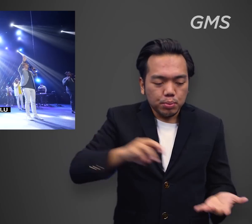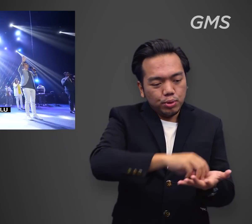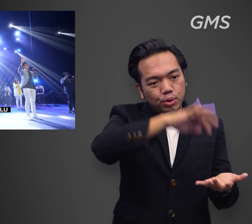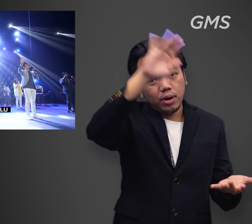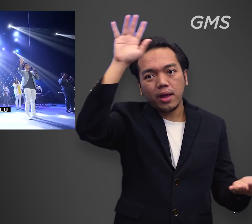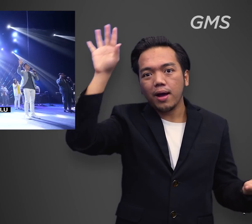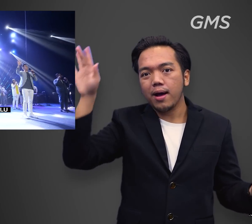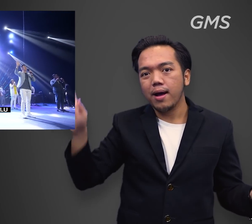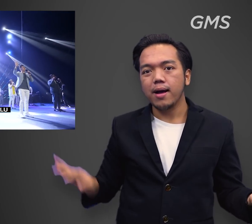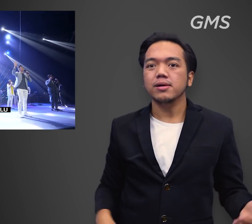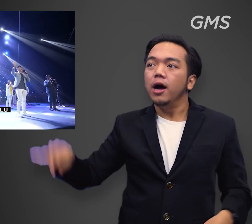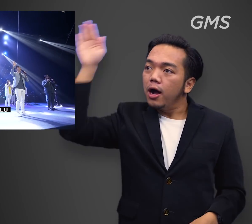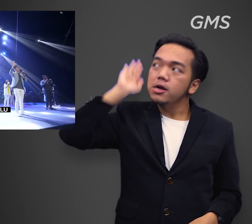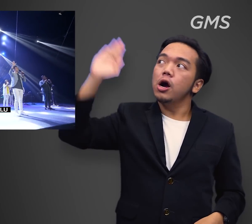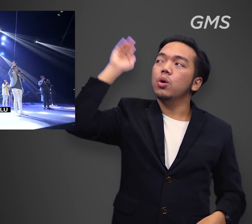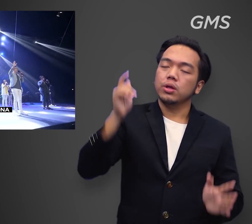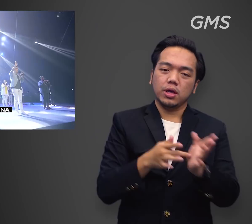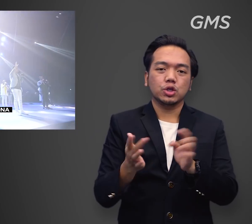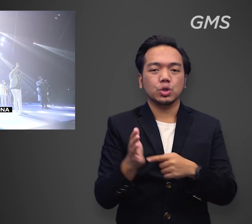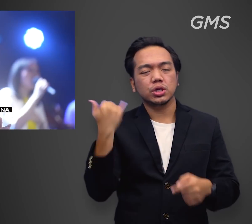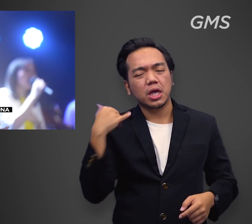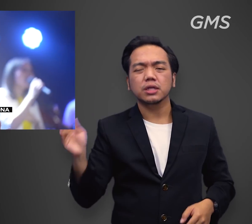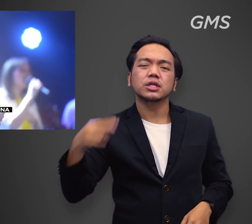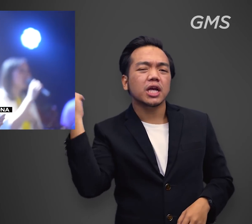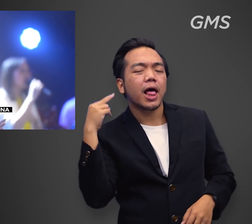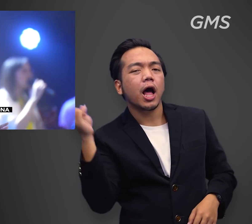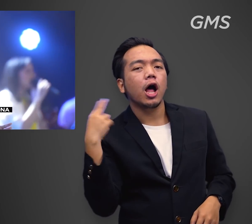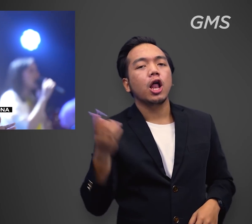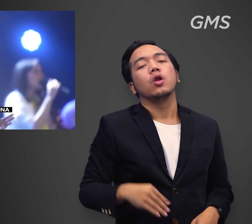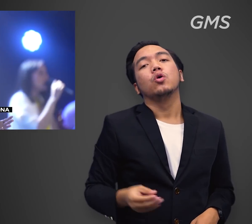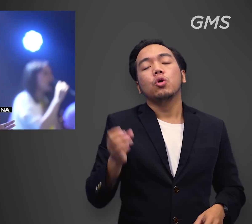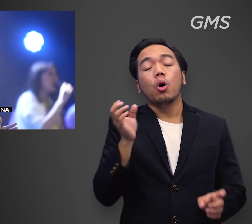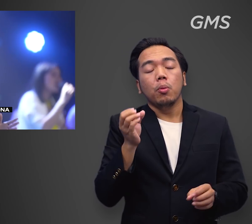Kau Yesus yang selalu membuatku